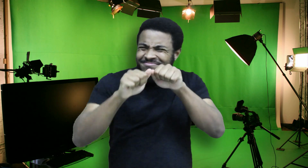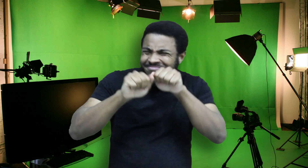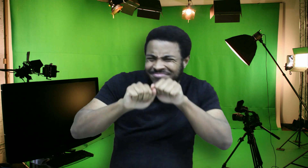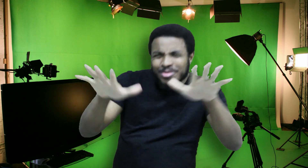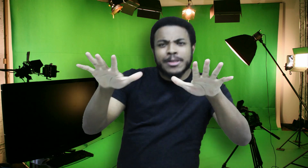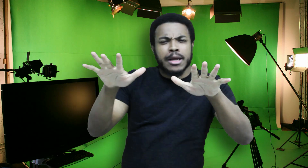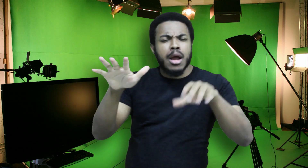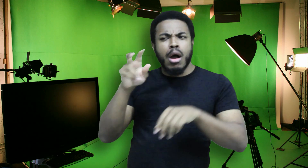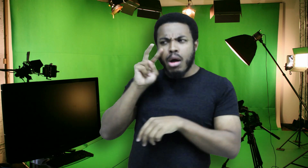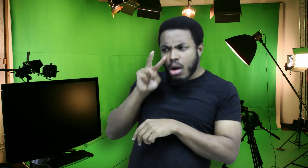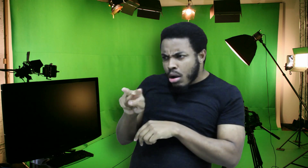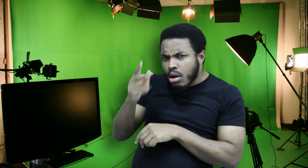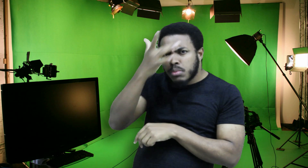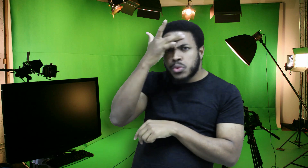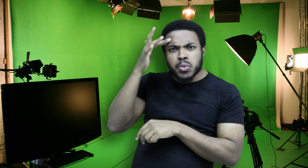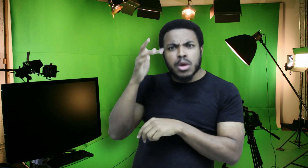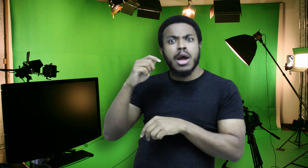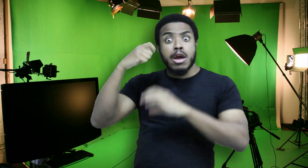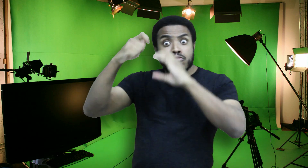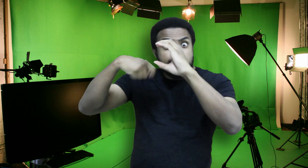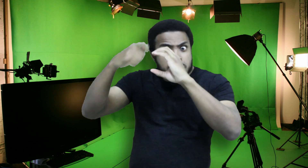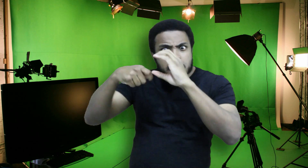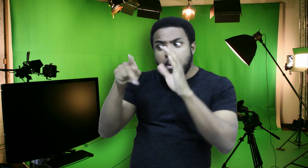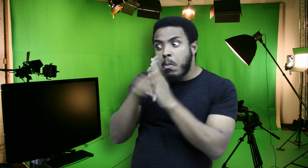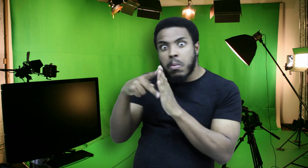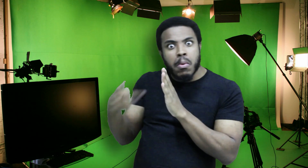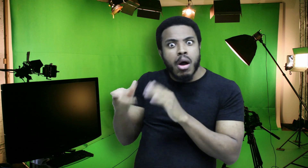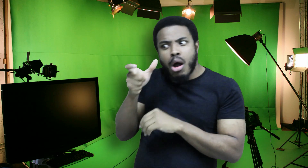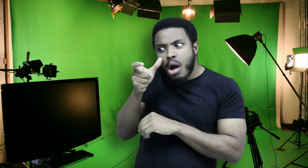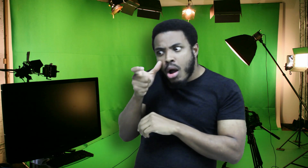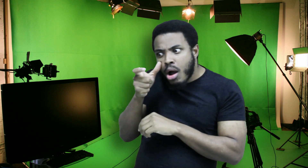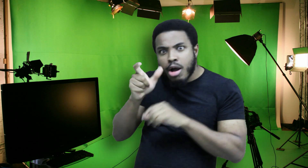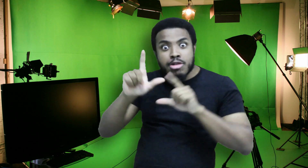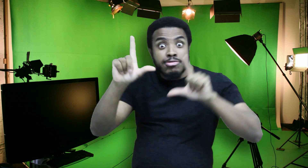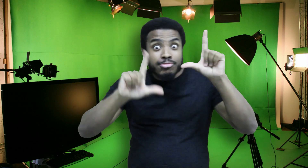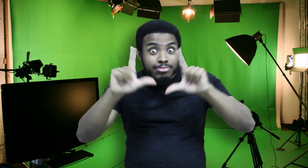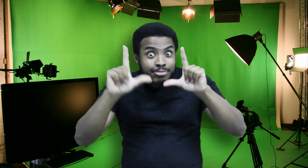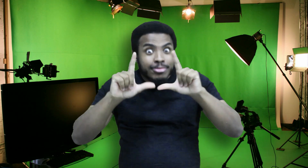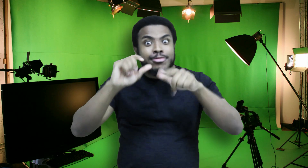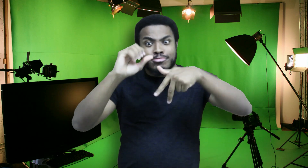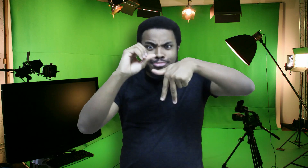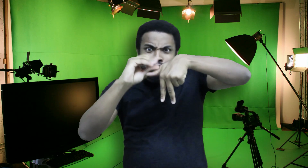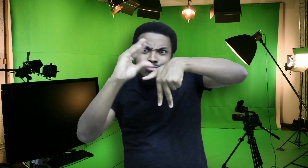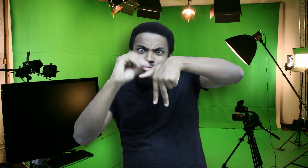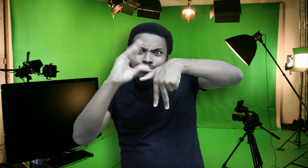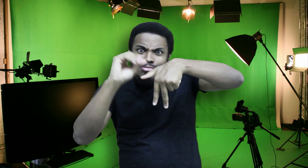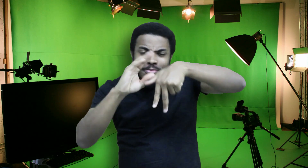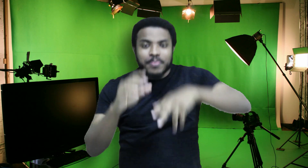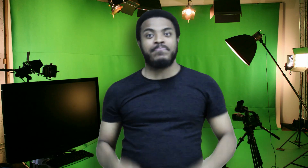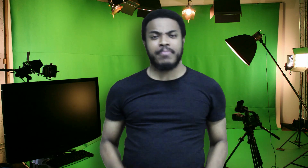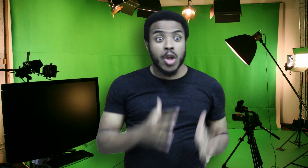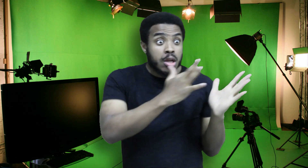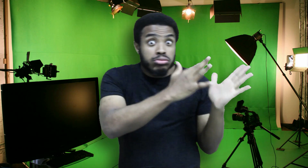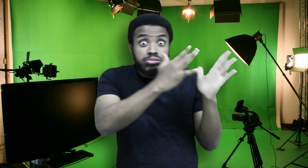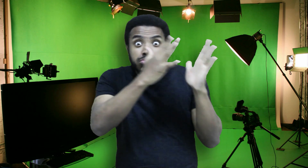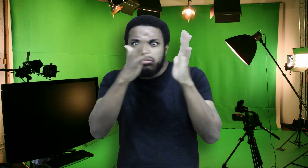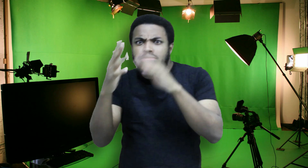seu talento descoberto em um videoclipe infantil da TV Cultura. E de lá para cá, tanta coisa aconteceu.